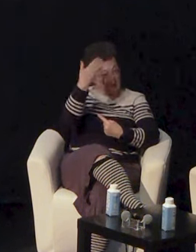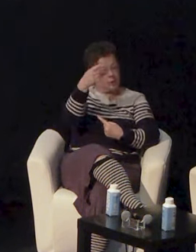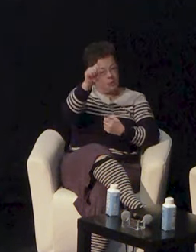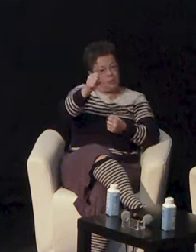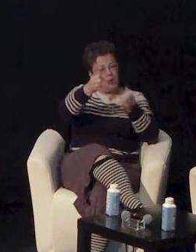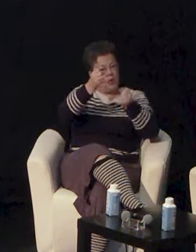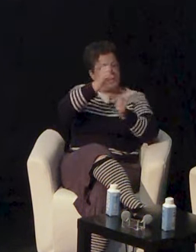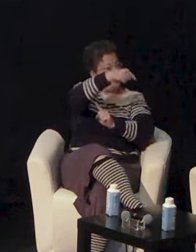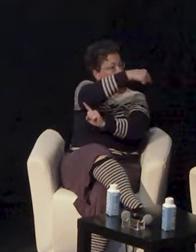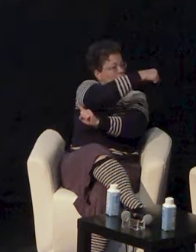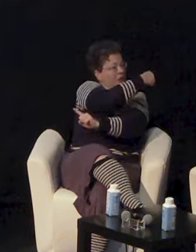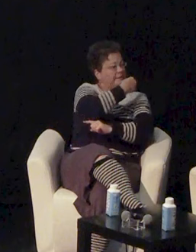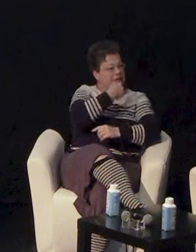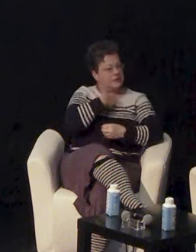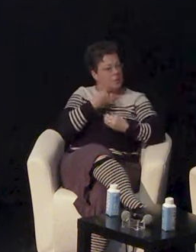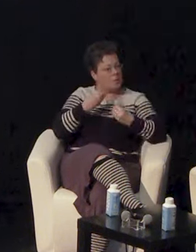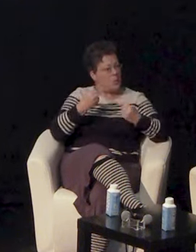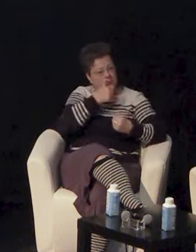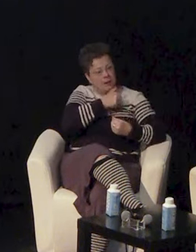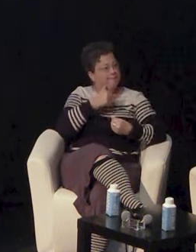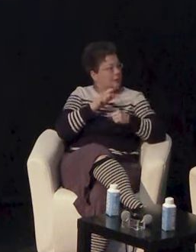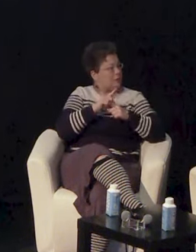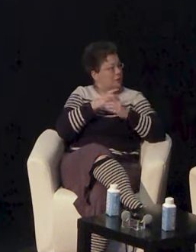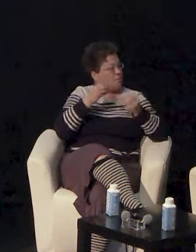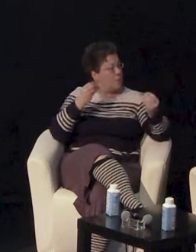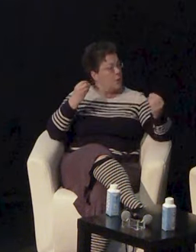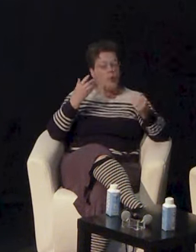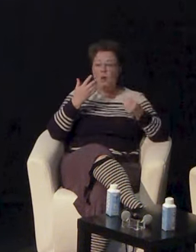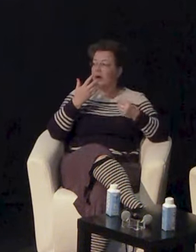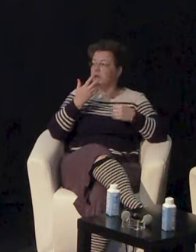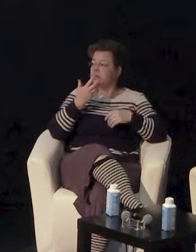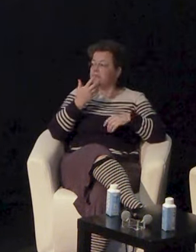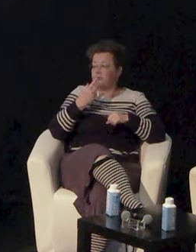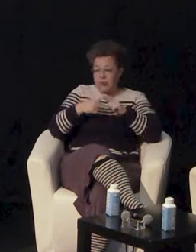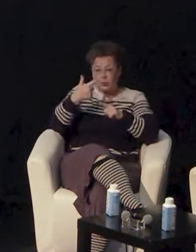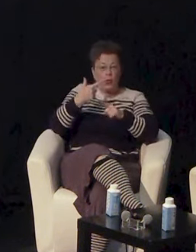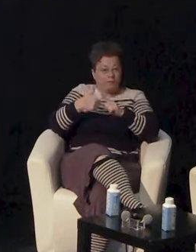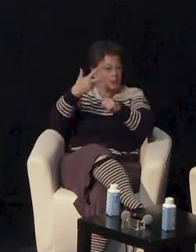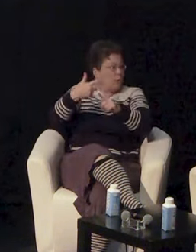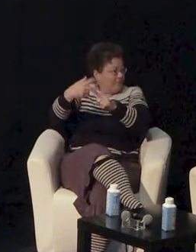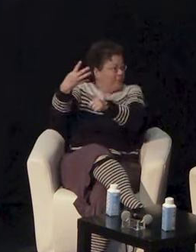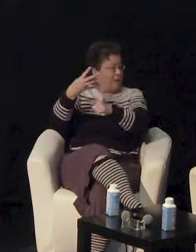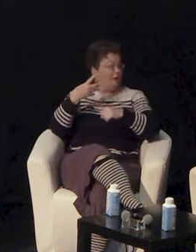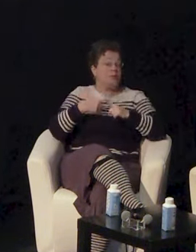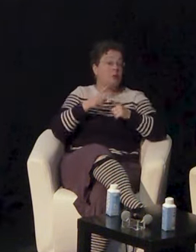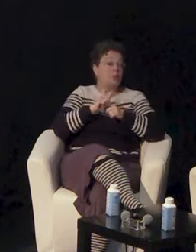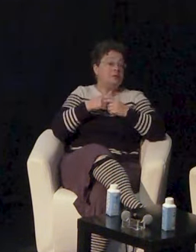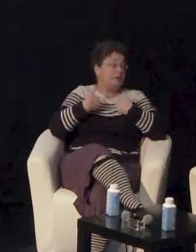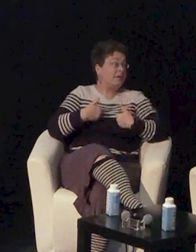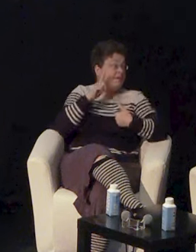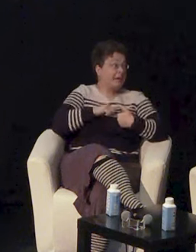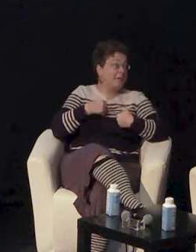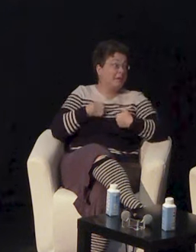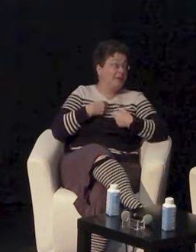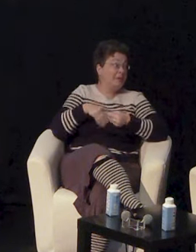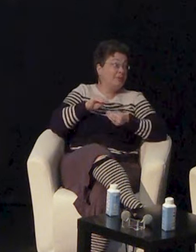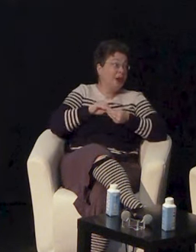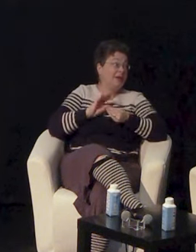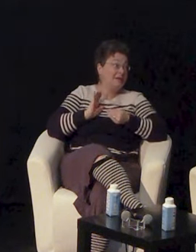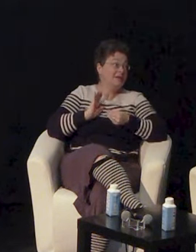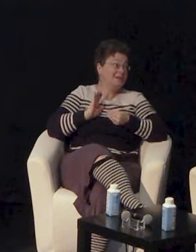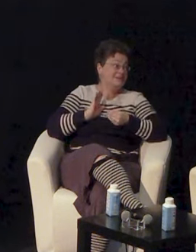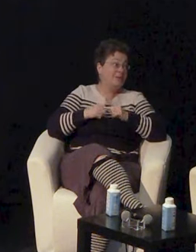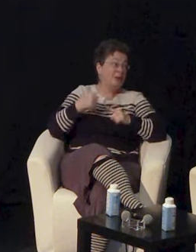personnes sourdes. Et c'est important, je pense, d'avoir des bons modèles de personnes sourdes qui puissent faire